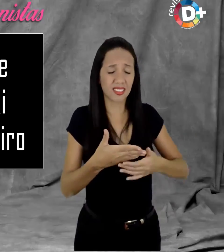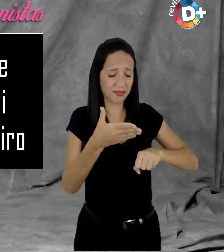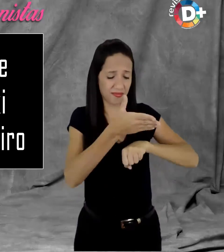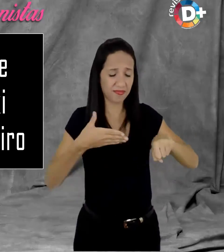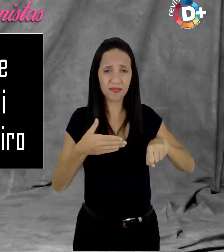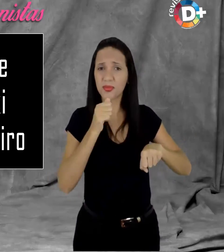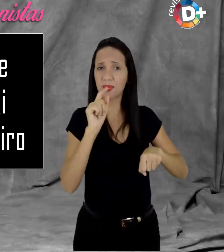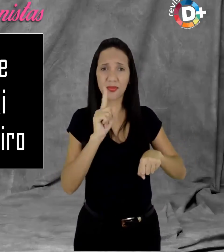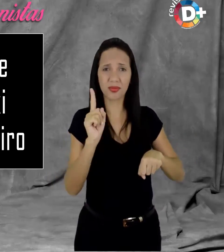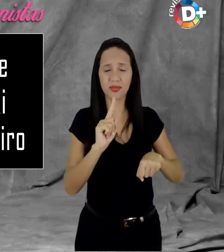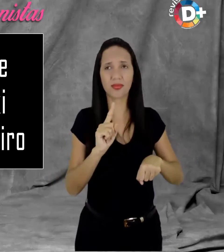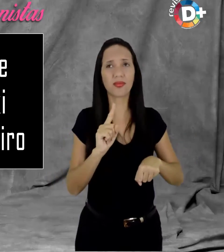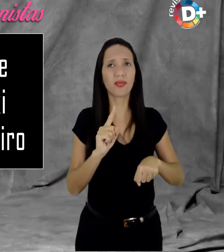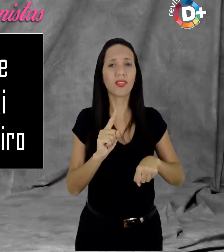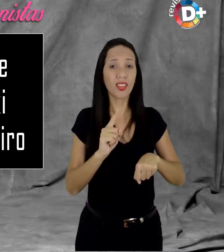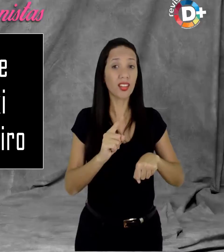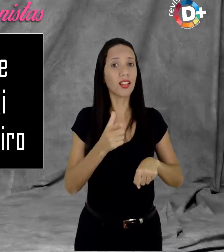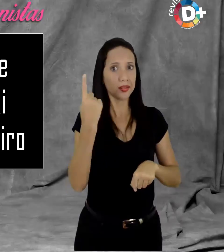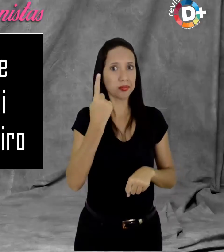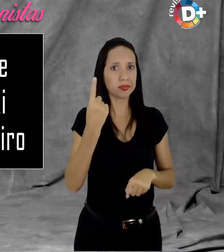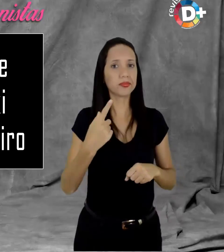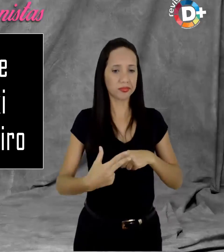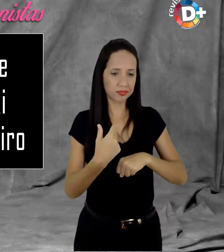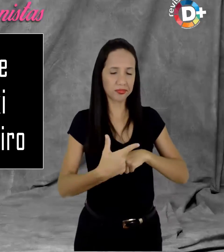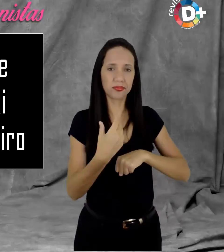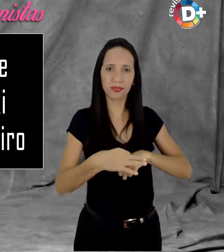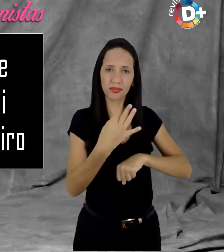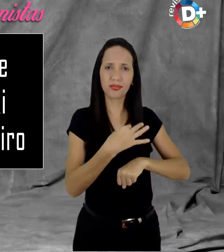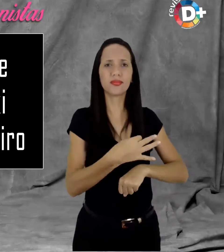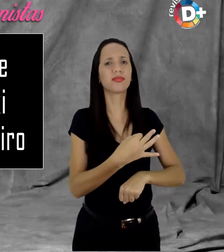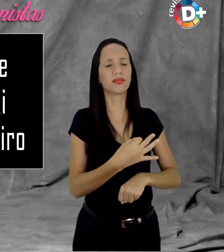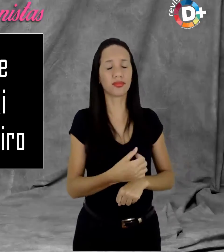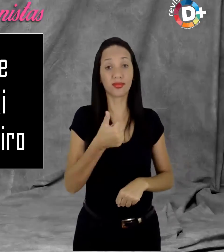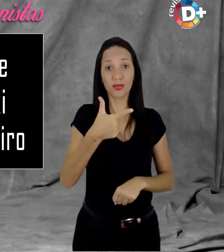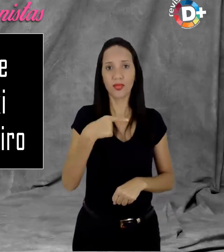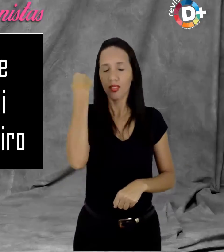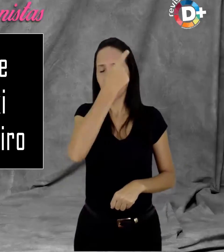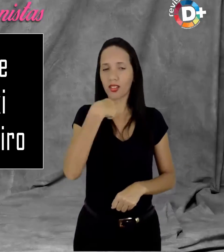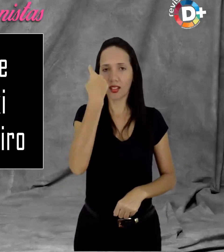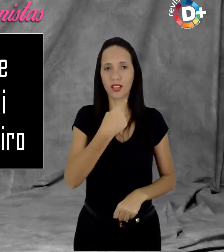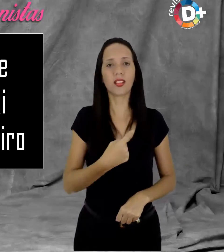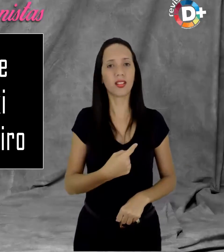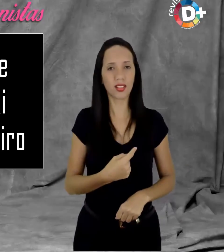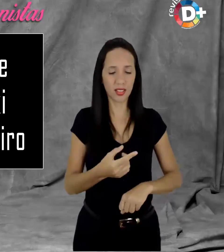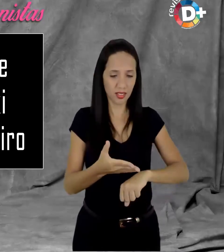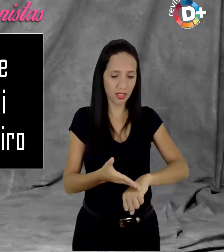não tiraria o braço, mas a primeira cirurgia foi bem complicada. Durou 12 horas e eu perdi